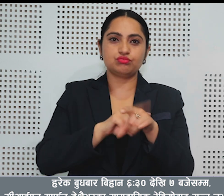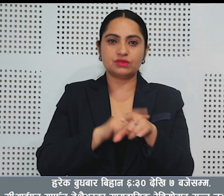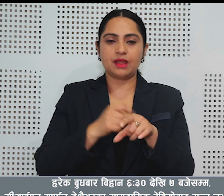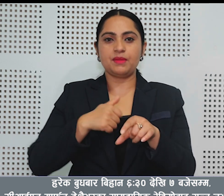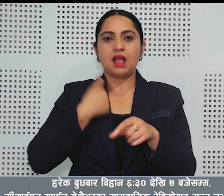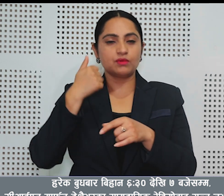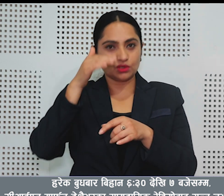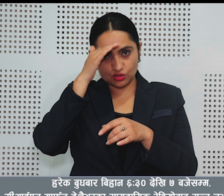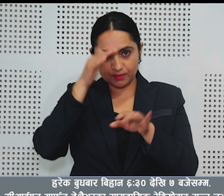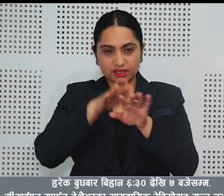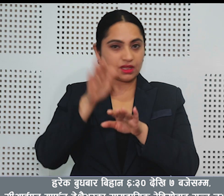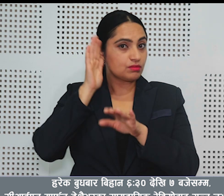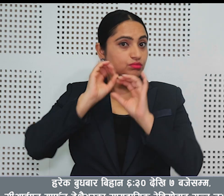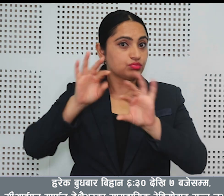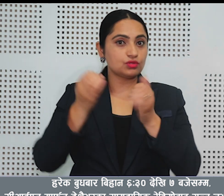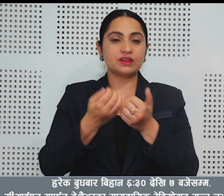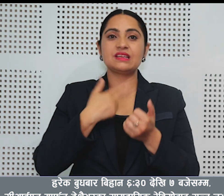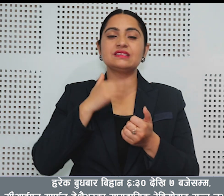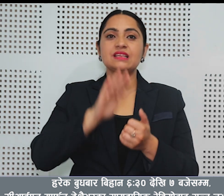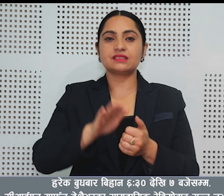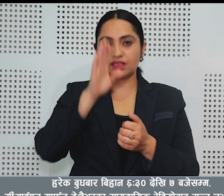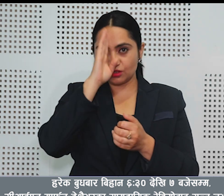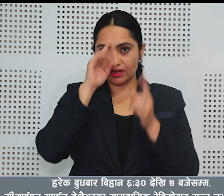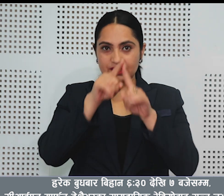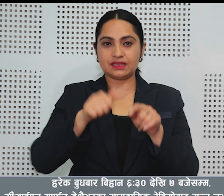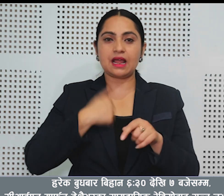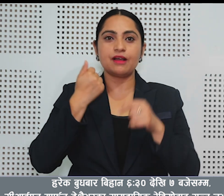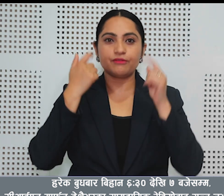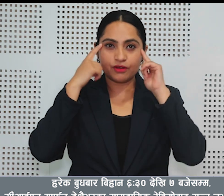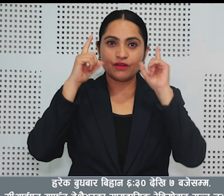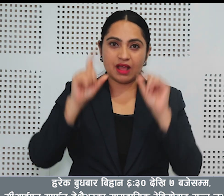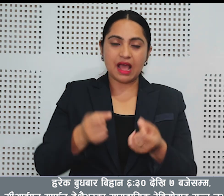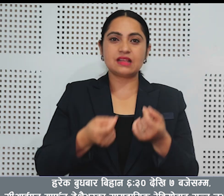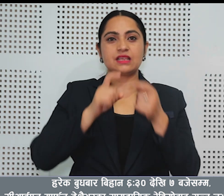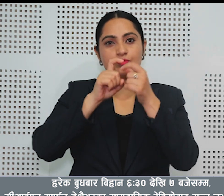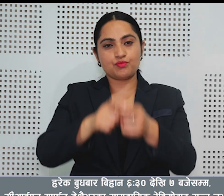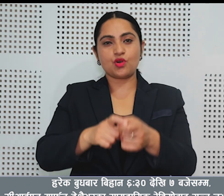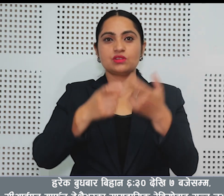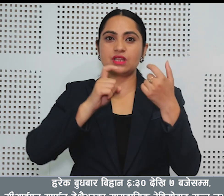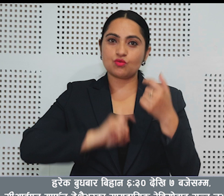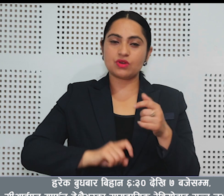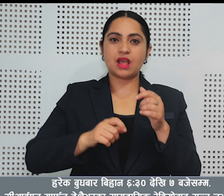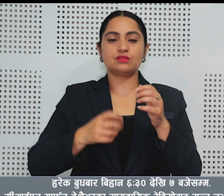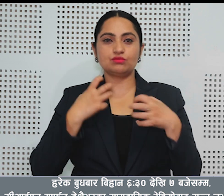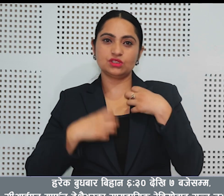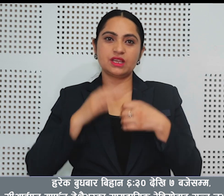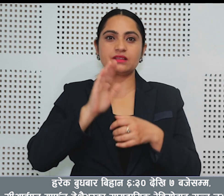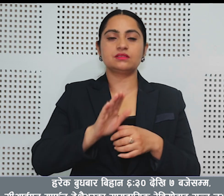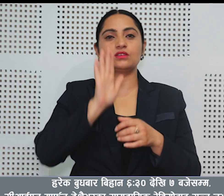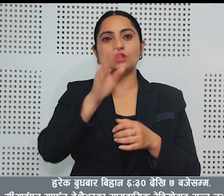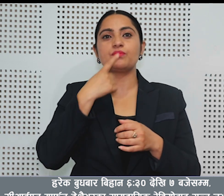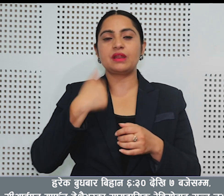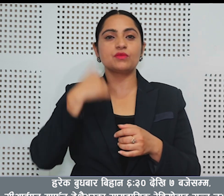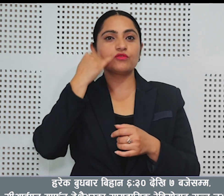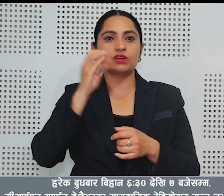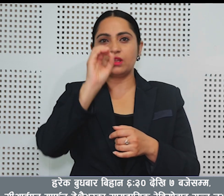आफूले भोगेका समस्याहरू सुनाउन मन छ या सरकारसँग आफ्नो अपेक्षा, प्रश्न, गुनासो वा जिज्ञासाहरू छन् भने हाम्रो फोन